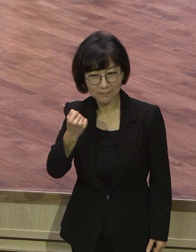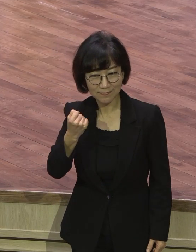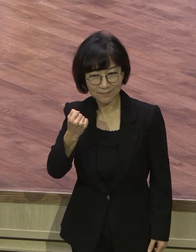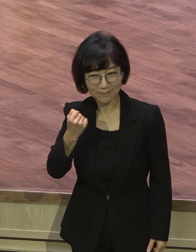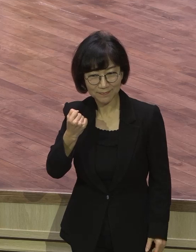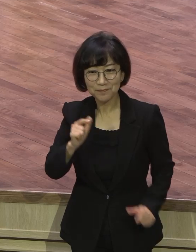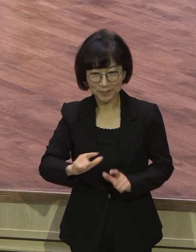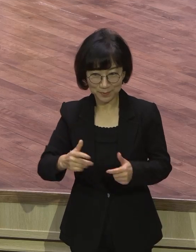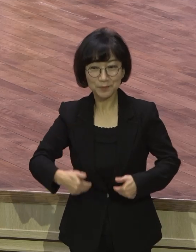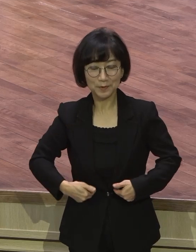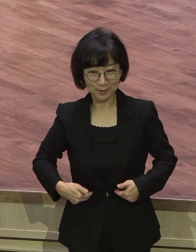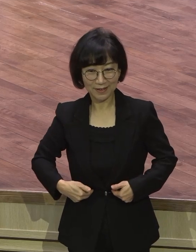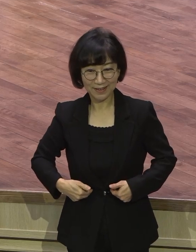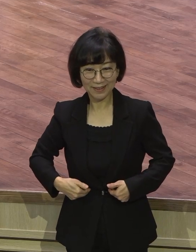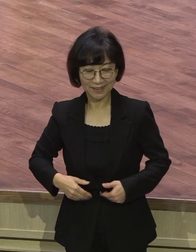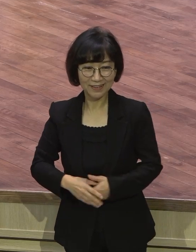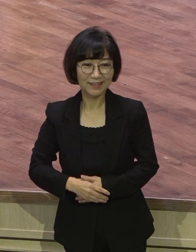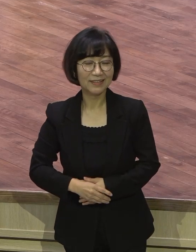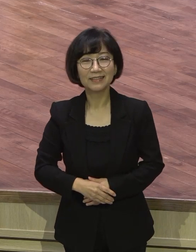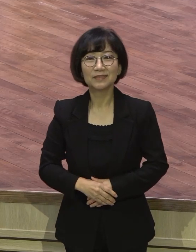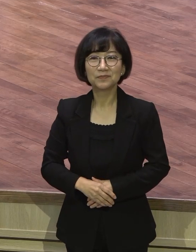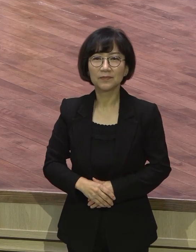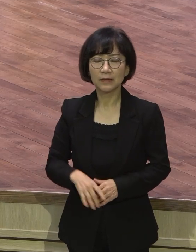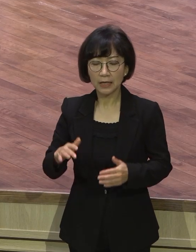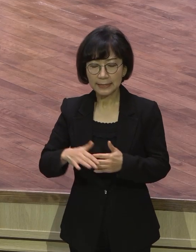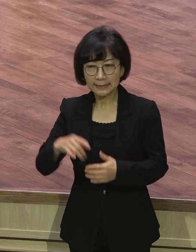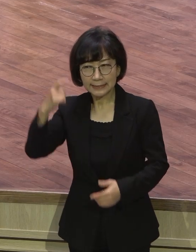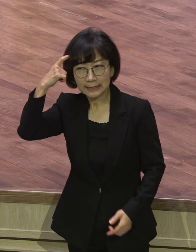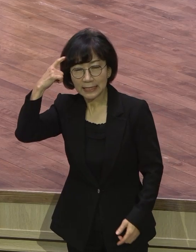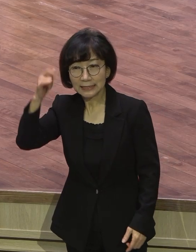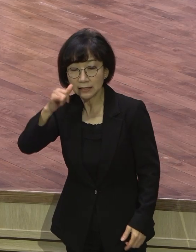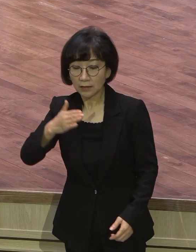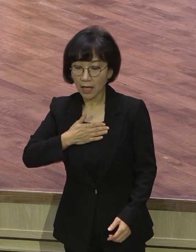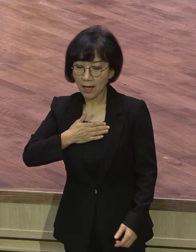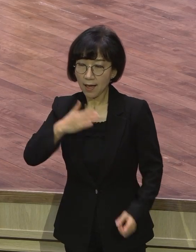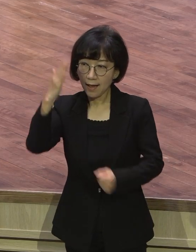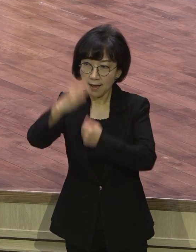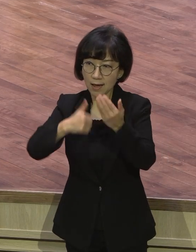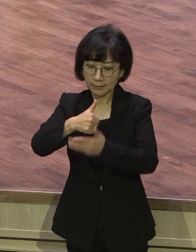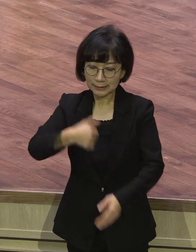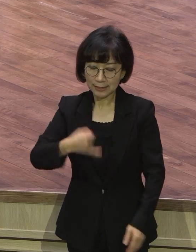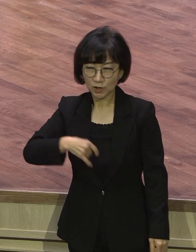얼마나 이것을 일상생활 가운데서 인식을 하고 살고 있는가.